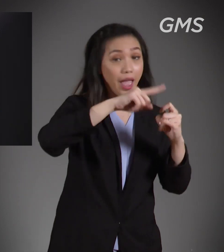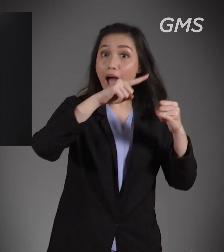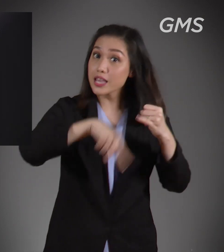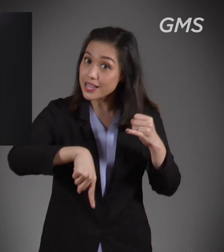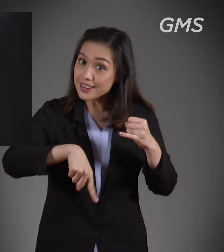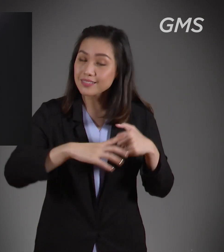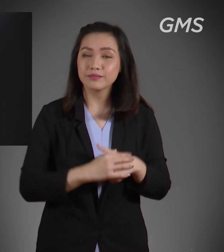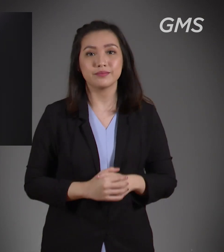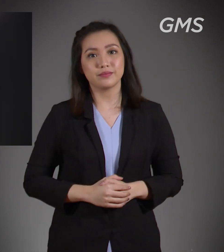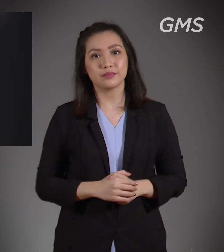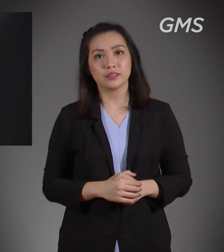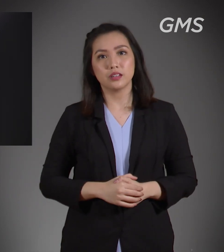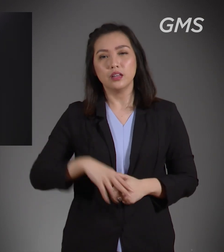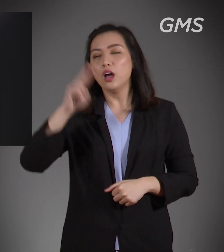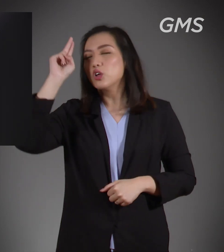Tuhan gak